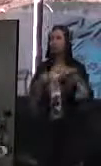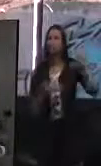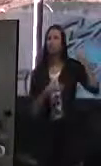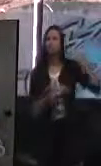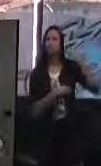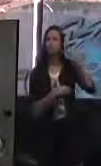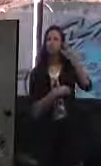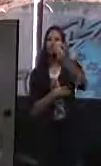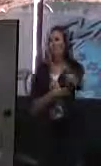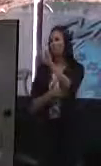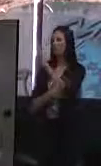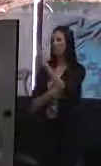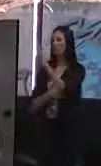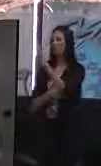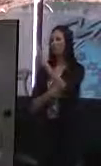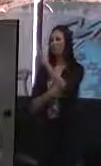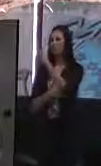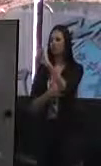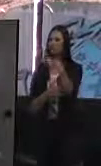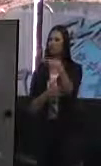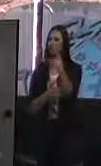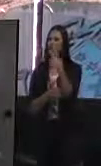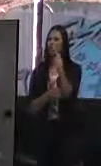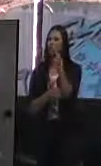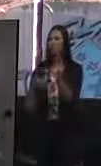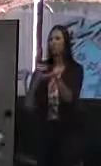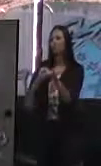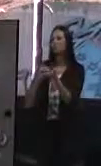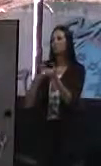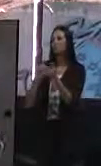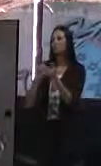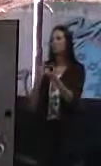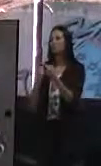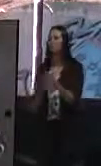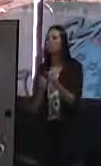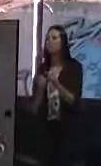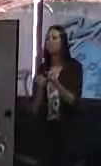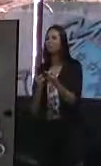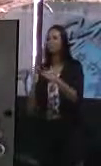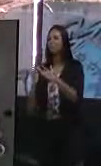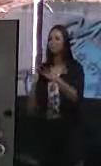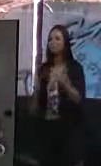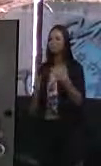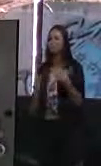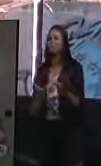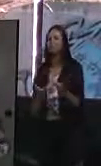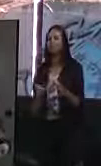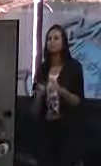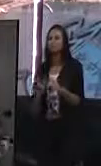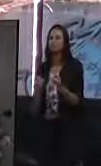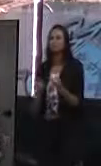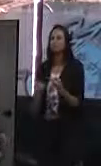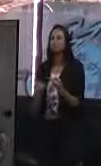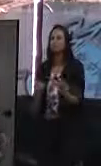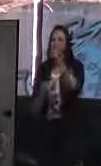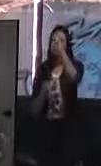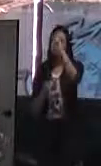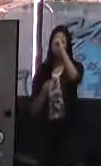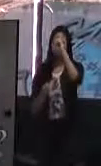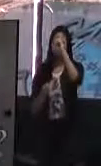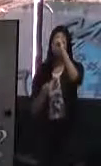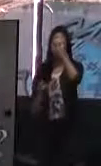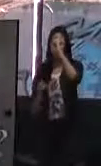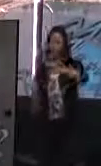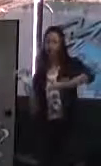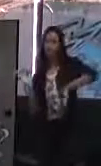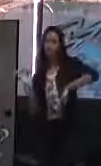do descaso do SAMU, na questão da contratação dos salva-vidas. Eu acho que o prefeito